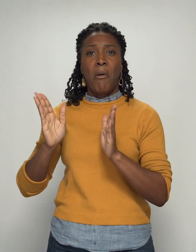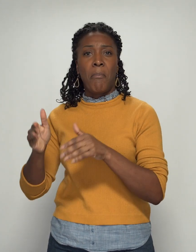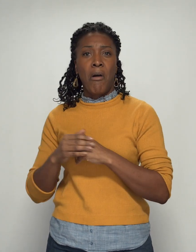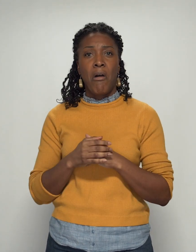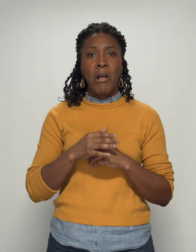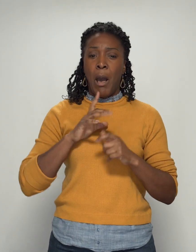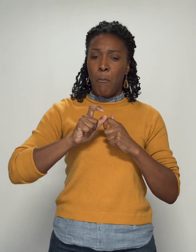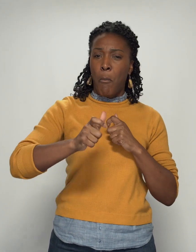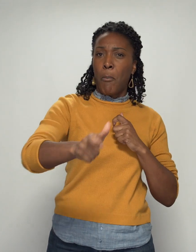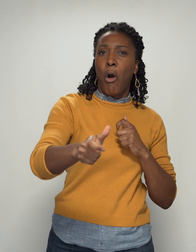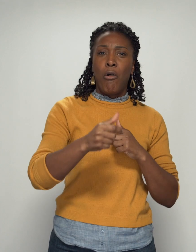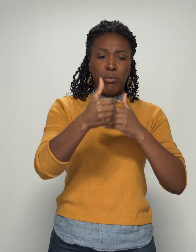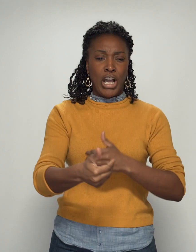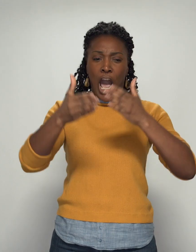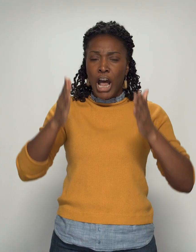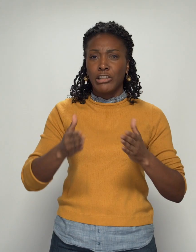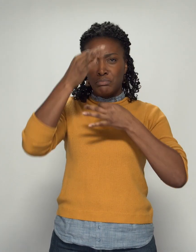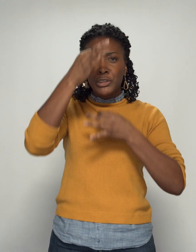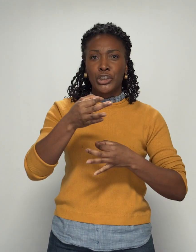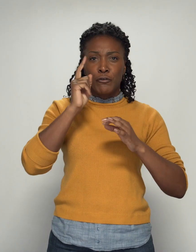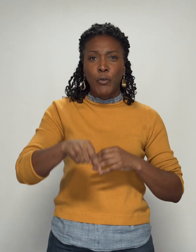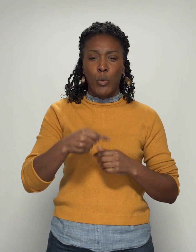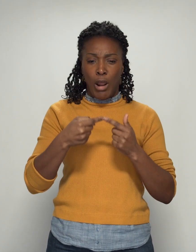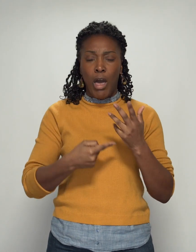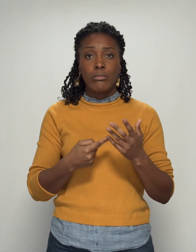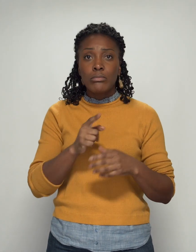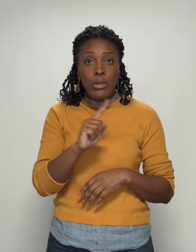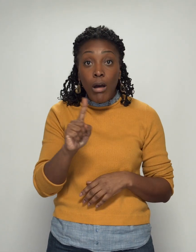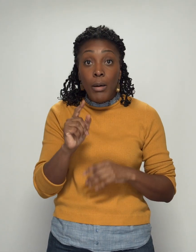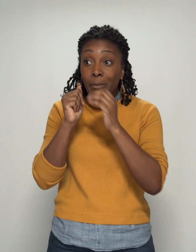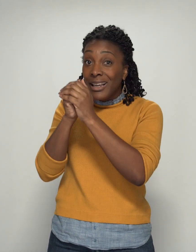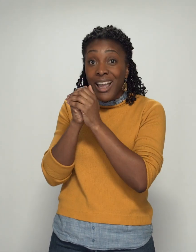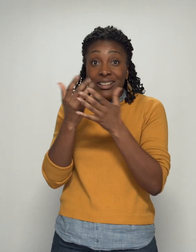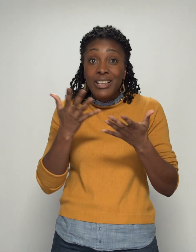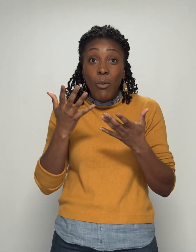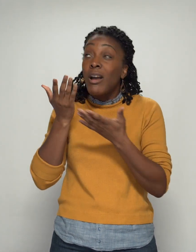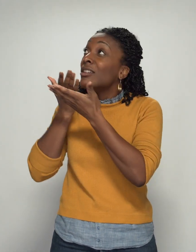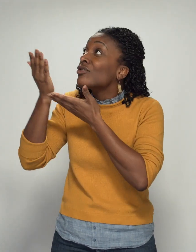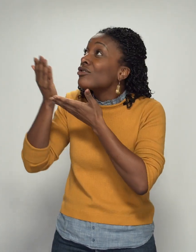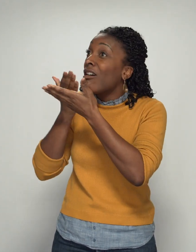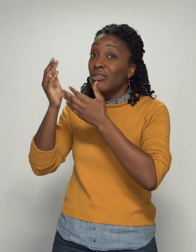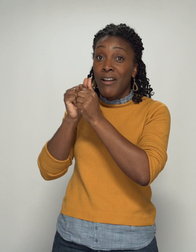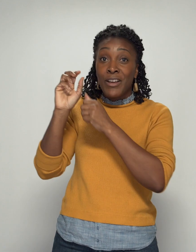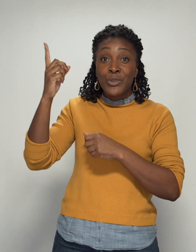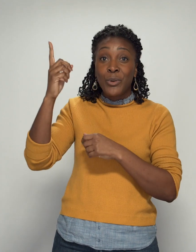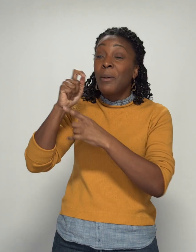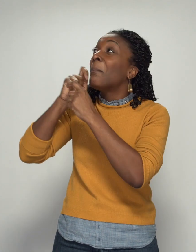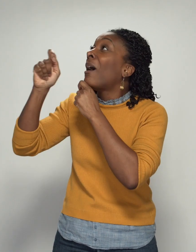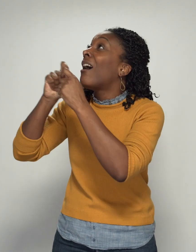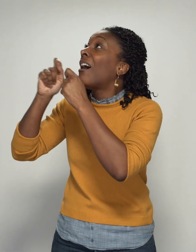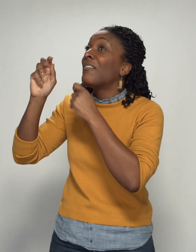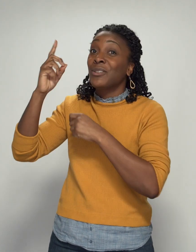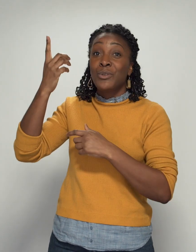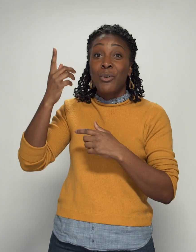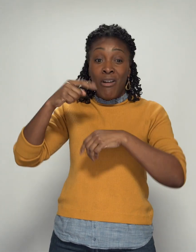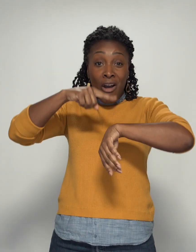protocole. Il n'y a aucun protocole qui encadre la prière. La prière, c'est un échange avec Dieu. C'est de pouvoir s'adresser à